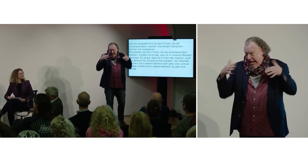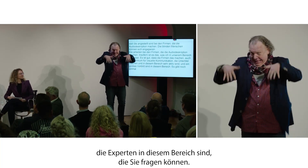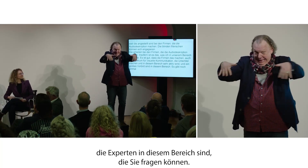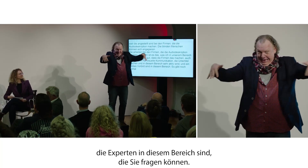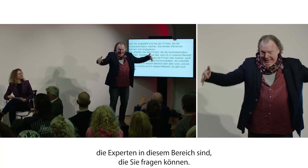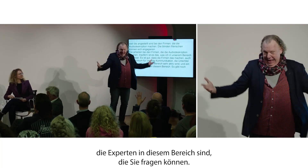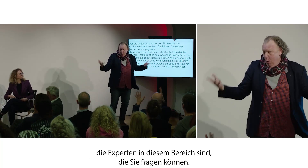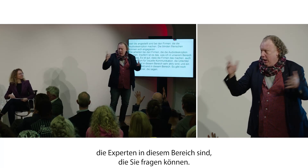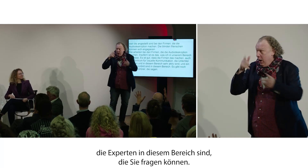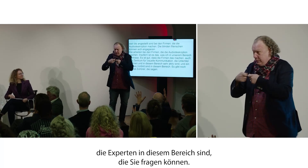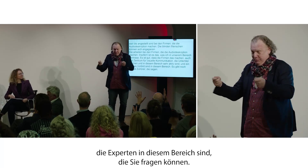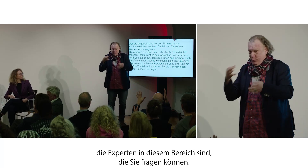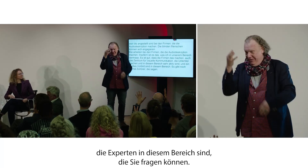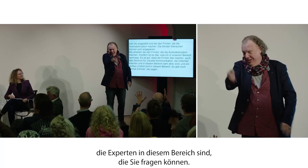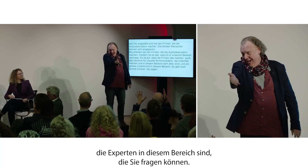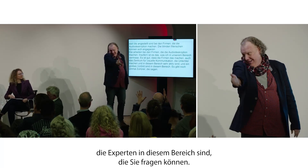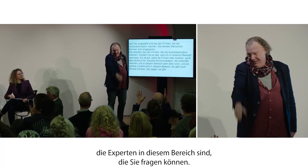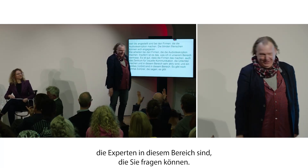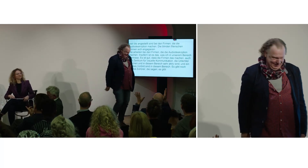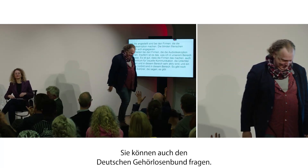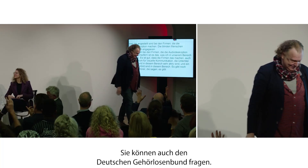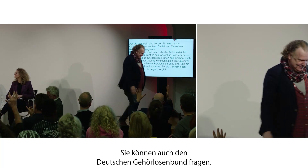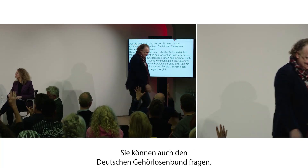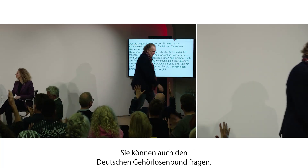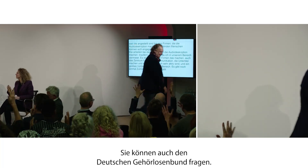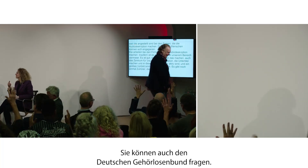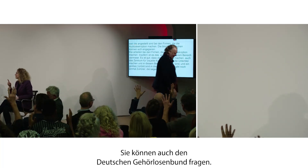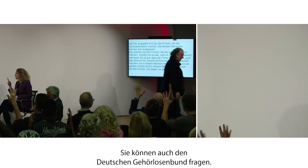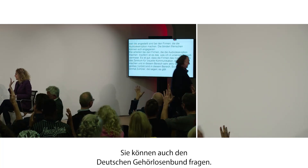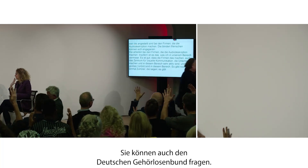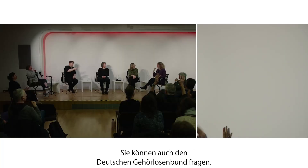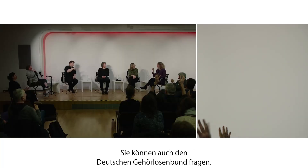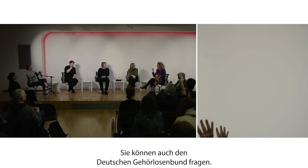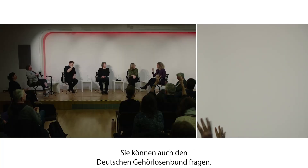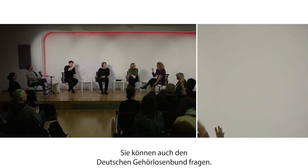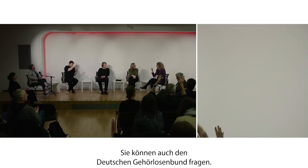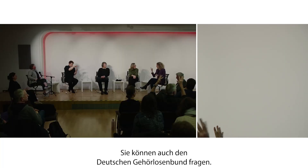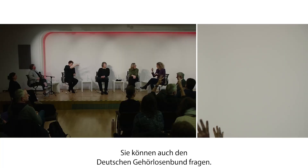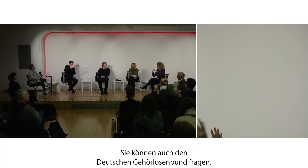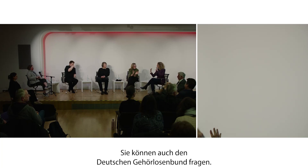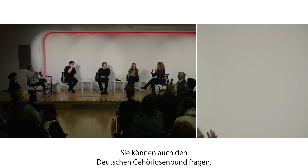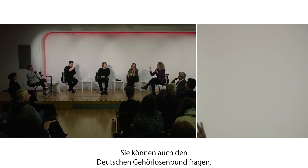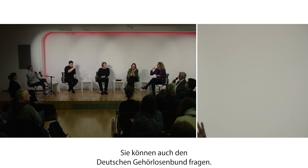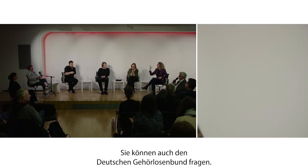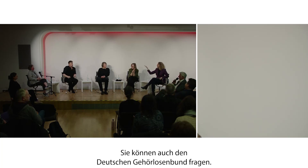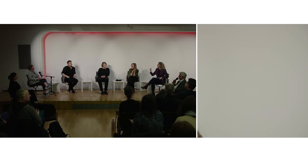hier sitzen, die auch Experten in diesem Bereich sind. Und Sie fragen können ja auch den Deutschen Gehörlosenbund fragen, der ja hier auch dabei ist.